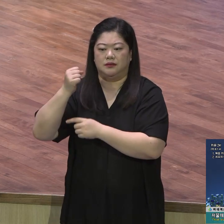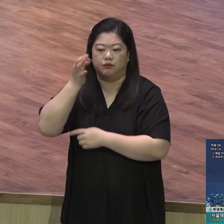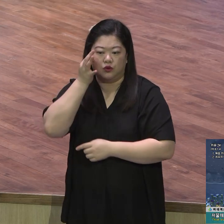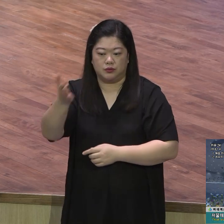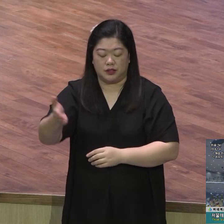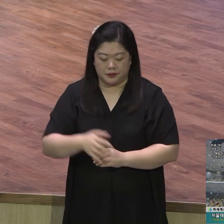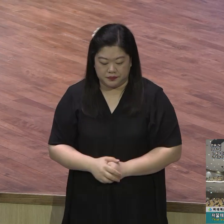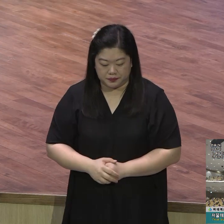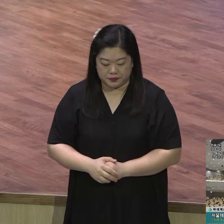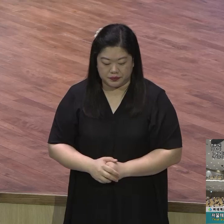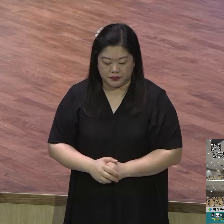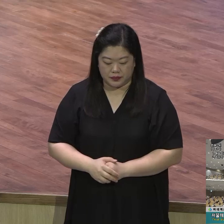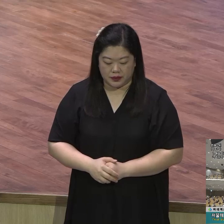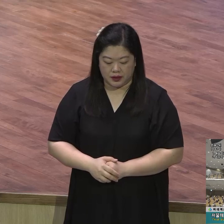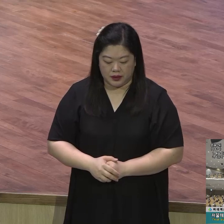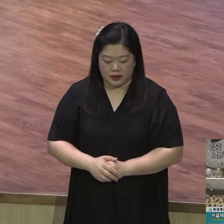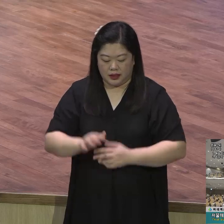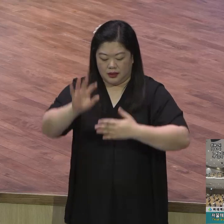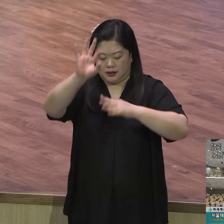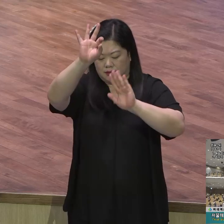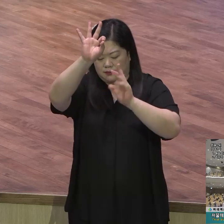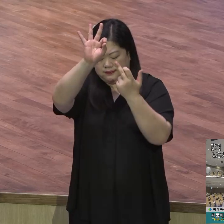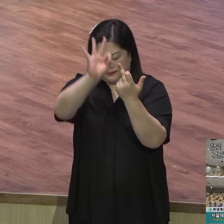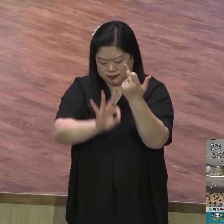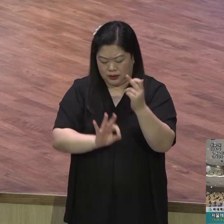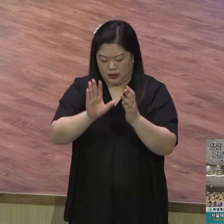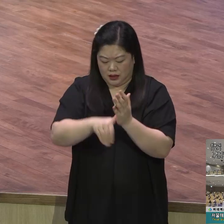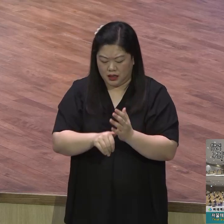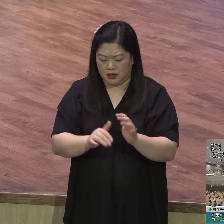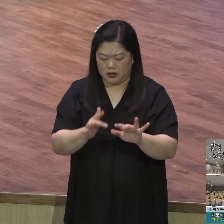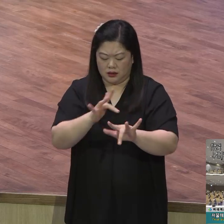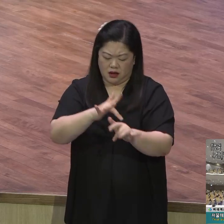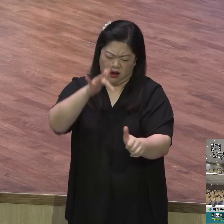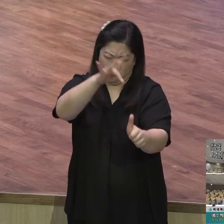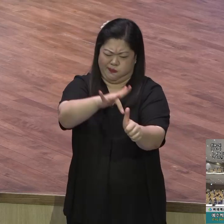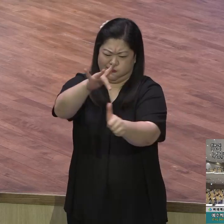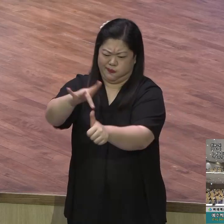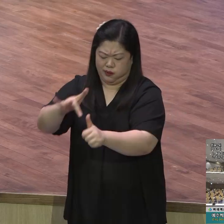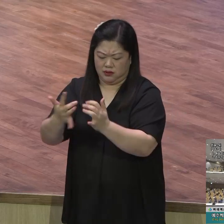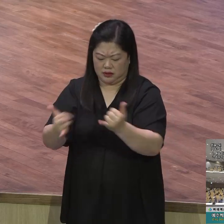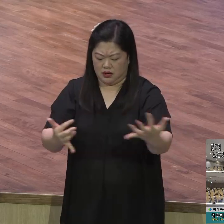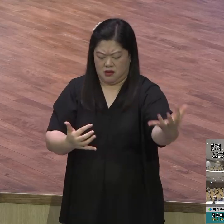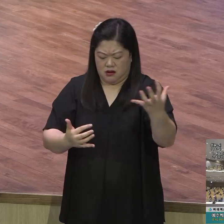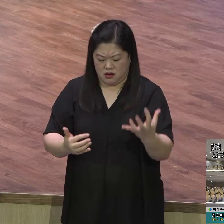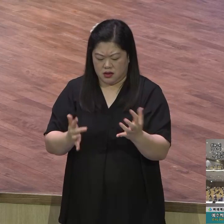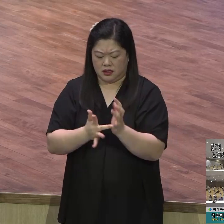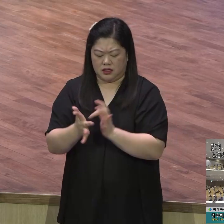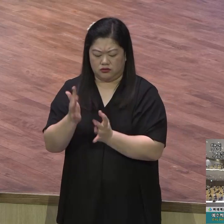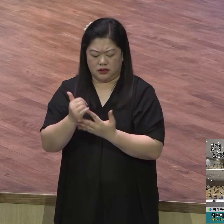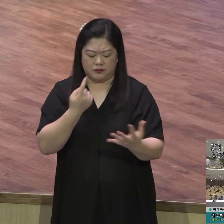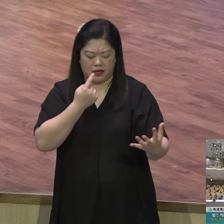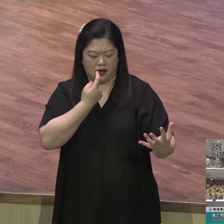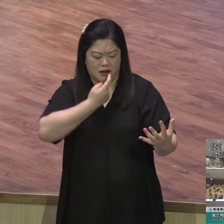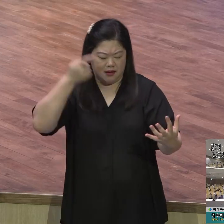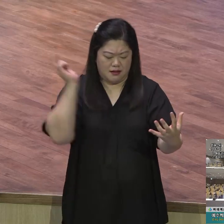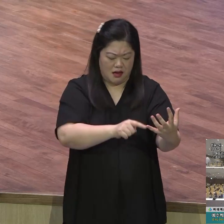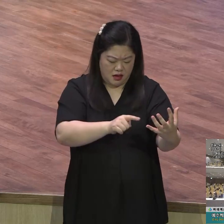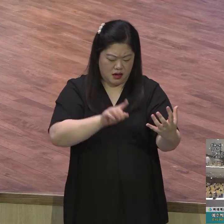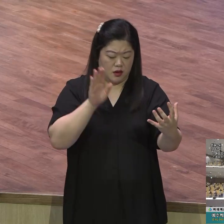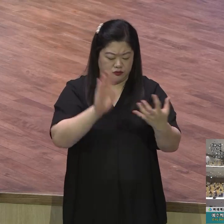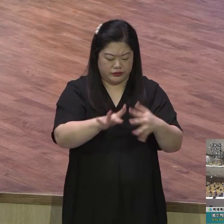16절입니다. 저물메에 사람들이 귀신 들린 자를 많이 데리고 예수께 오거늘 예수께서 말씀으로 귀신들을